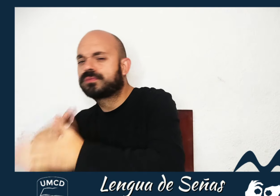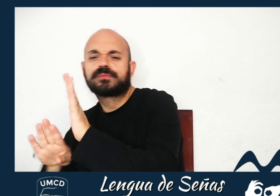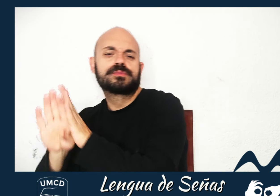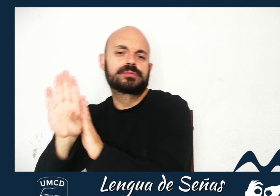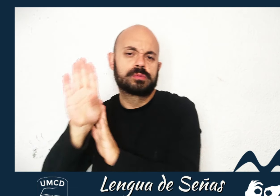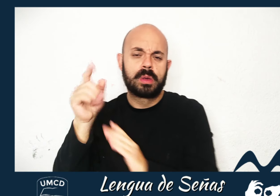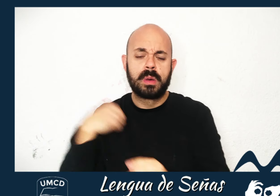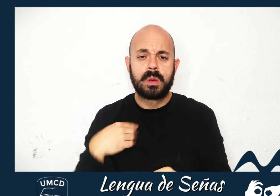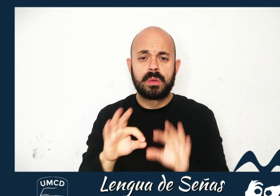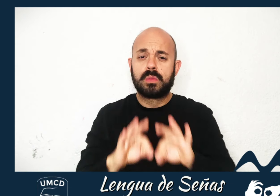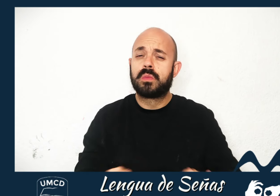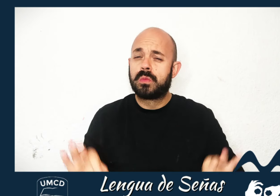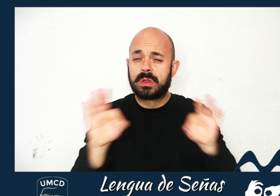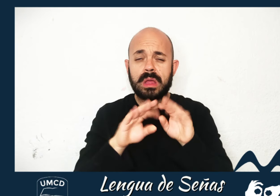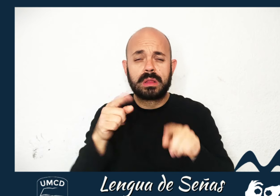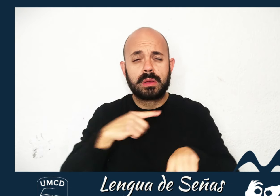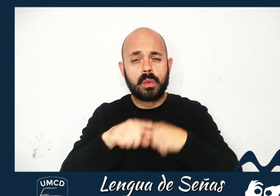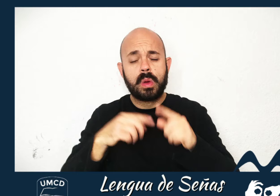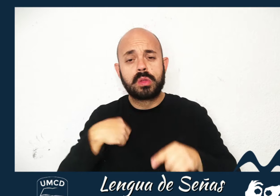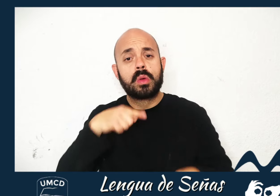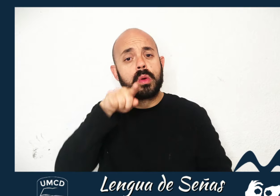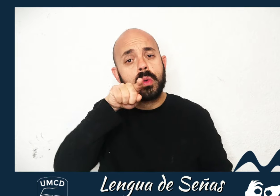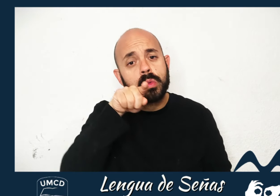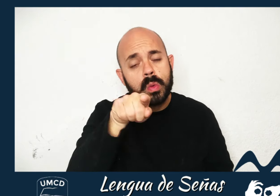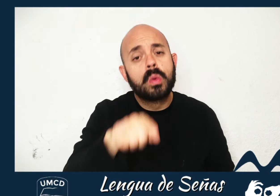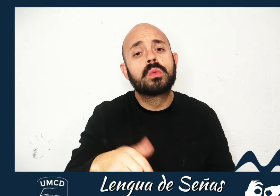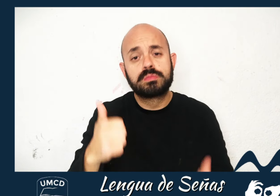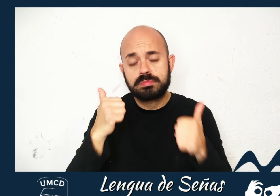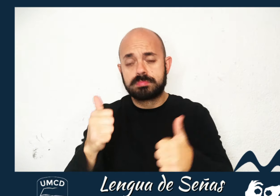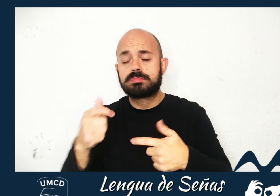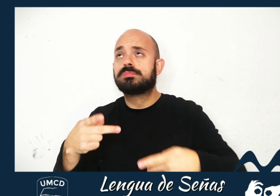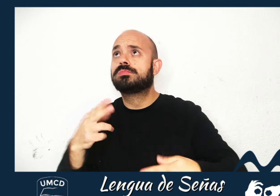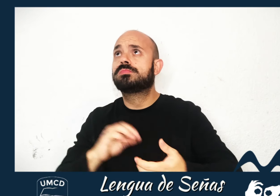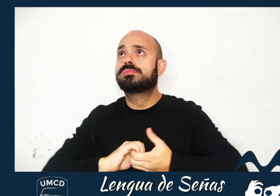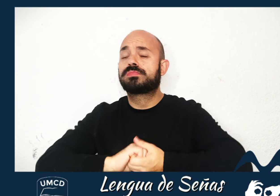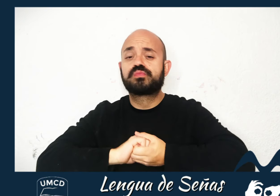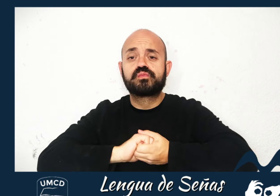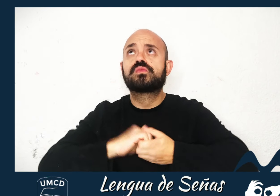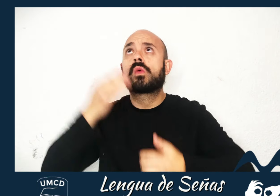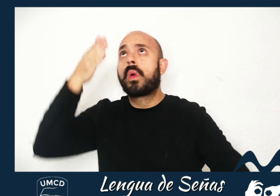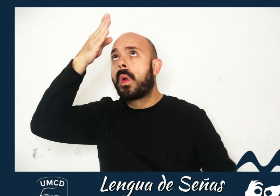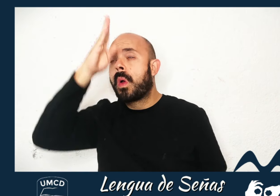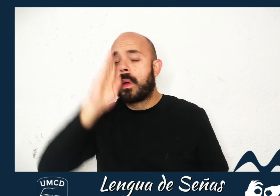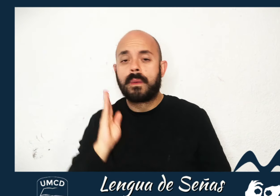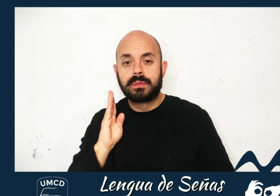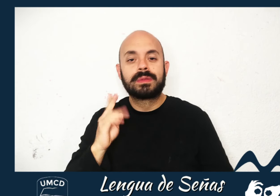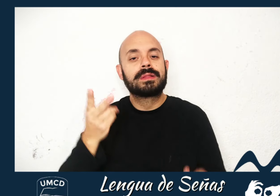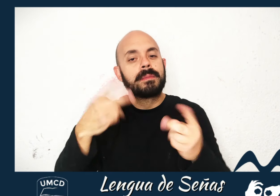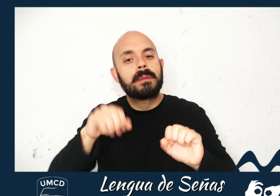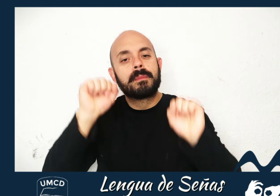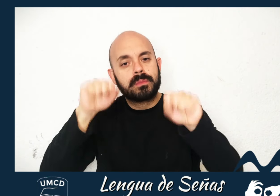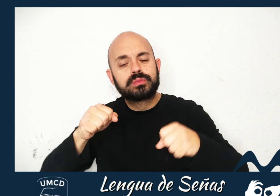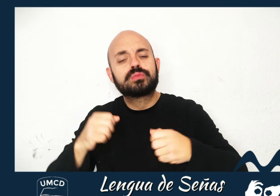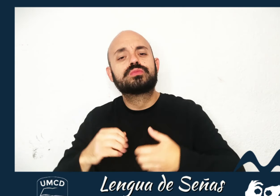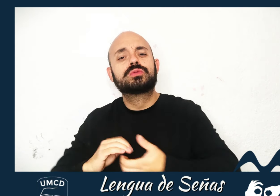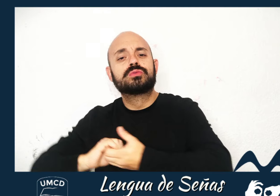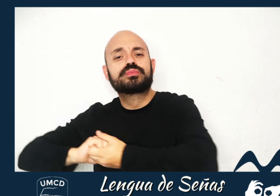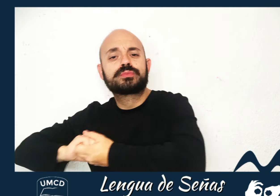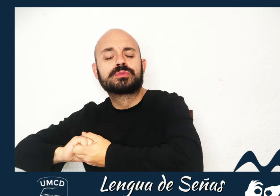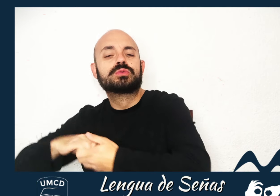una mayor relación con Dios y Dios se aproximará más a mí. La Biblia nos dice claramente, como lo